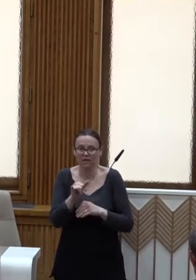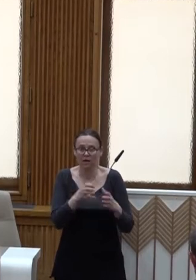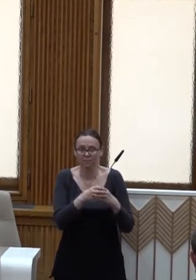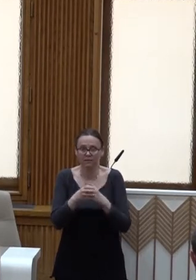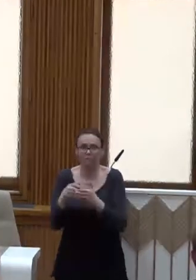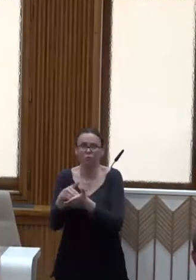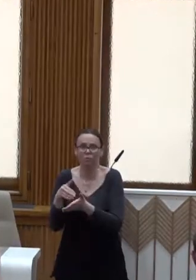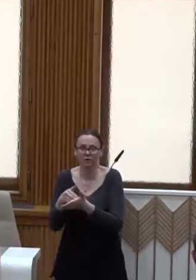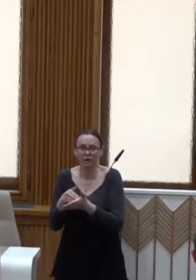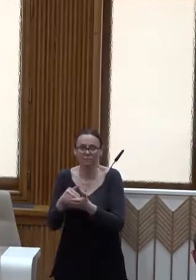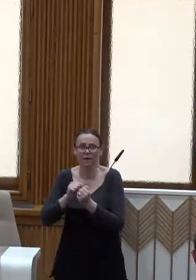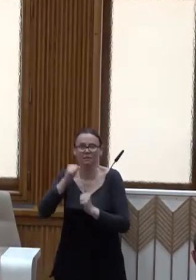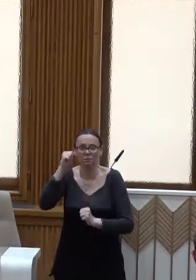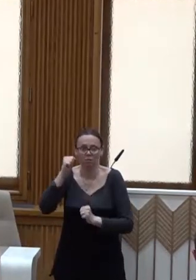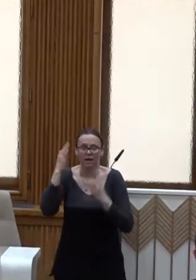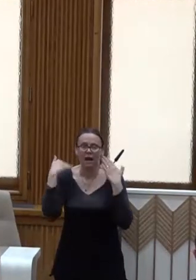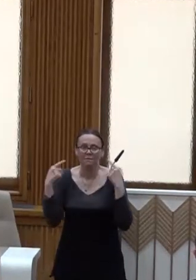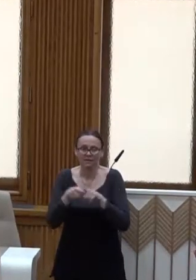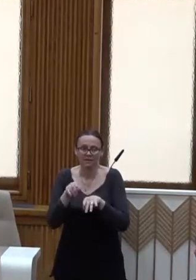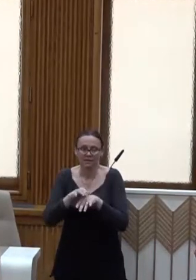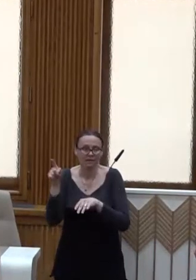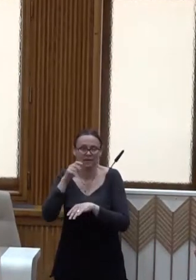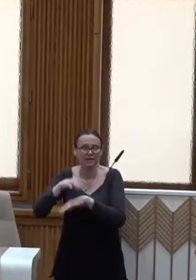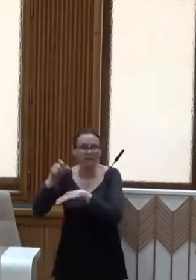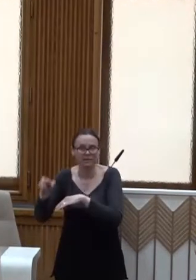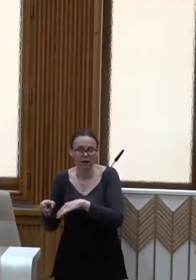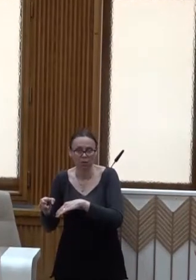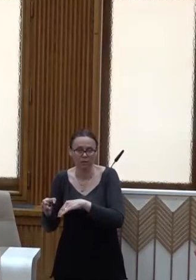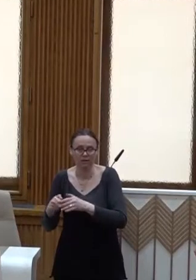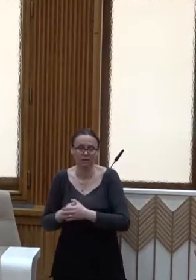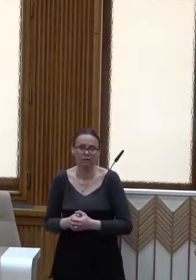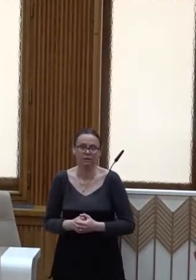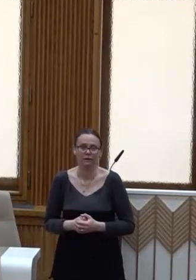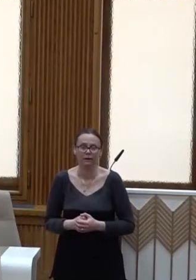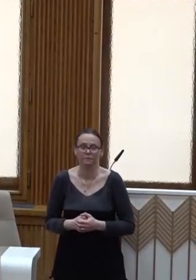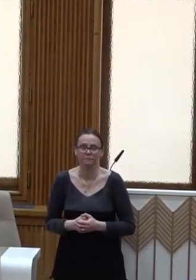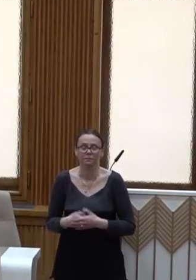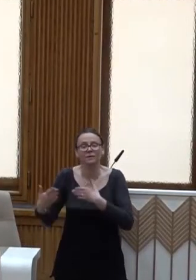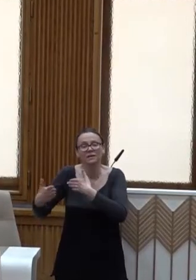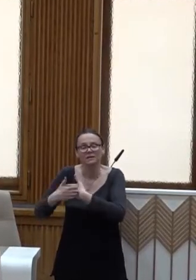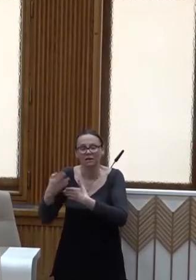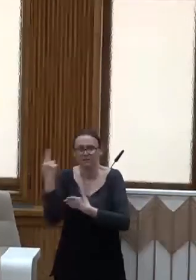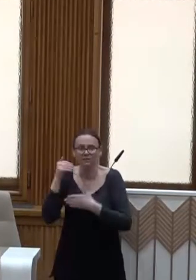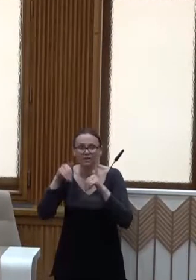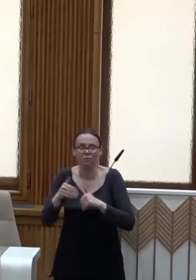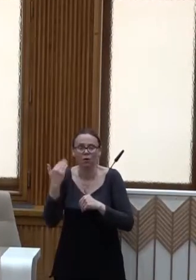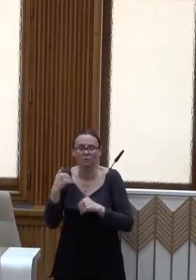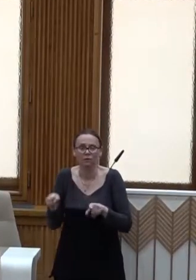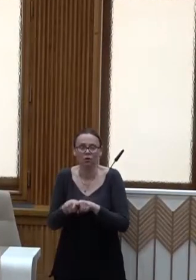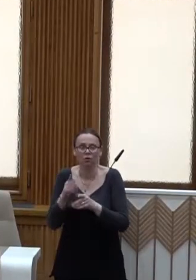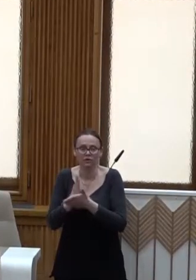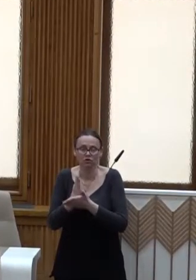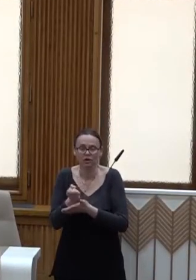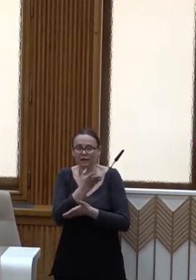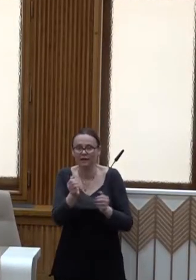potrebna diplomirana medicinska sestra in zdravnik. In zdraven sveda mora biti, tako kot je že na